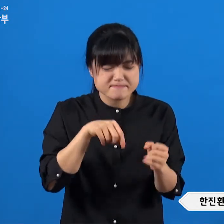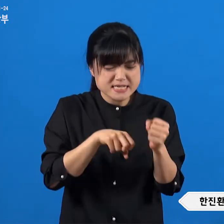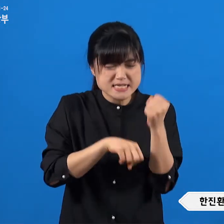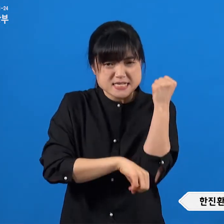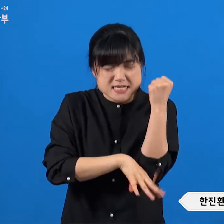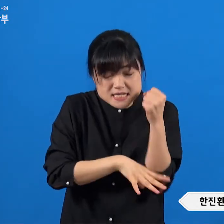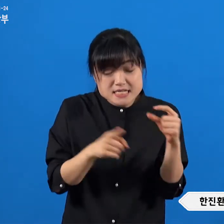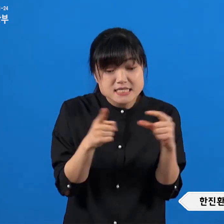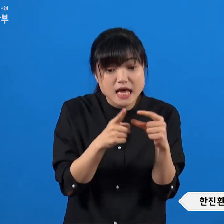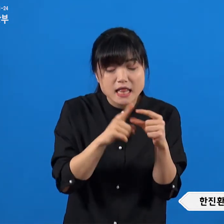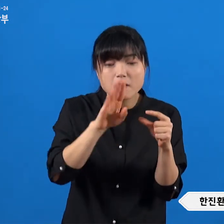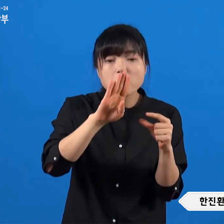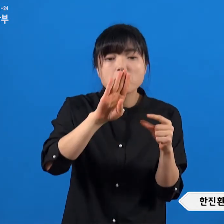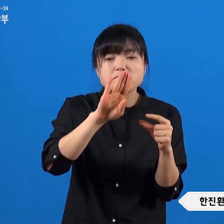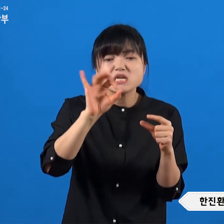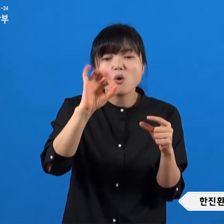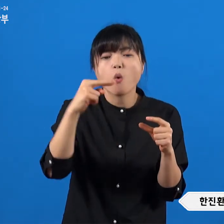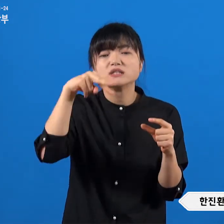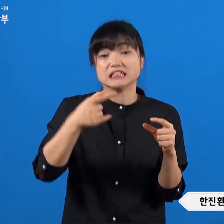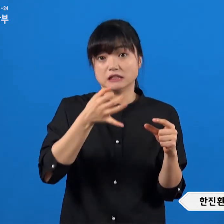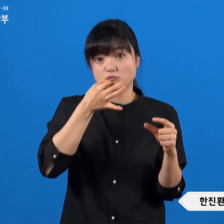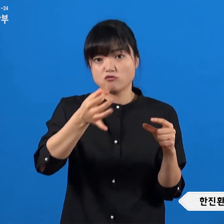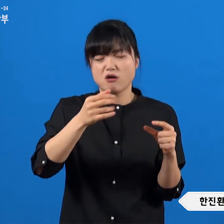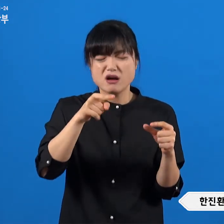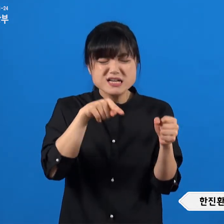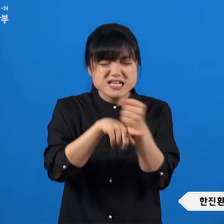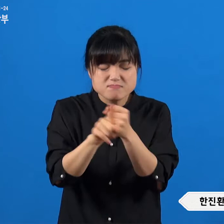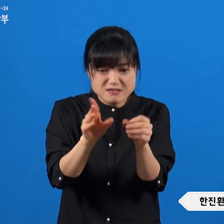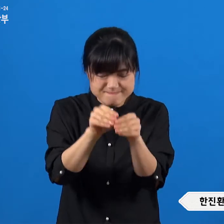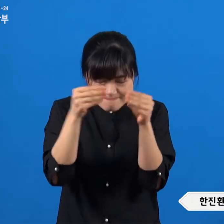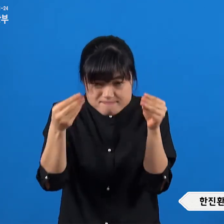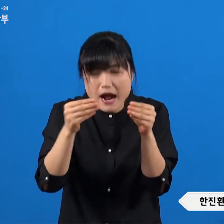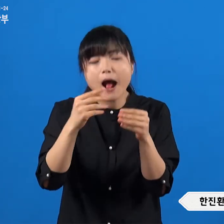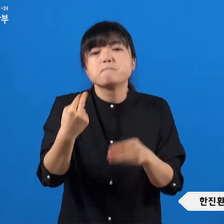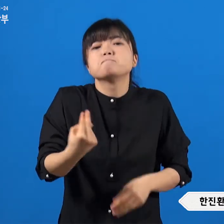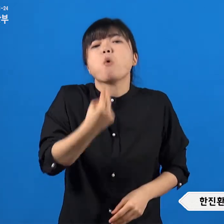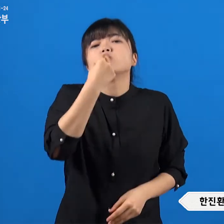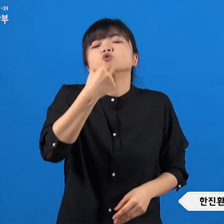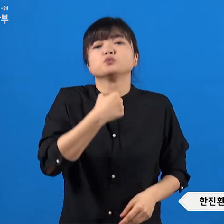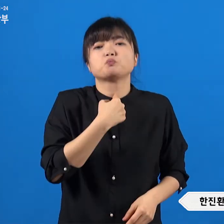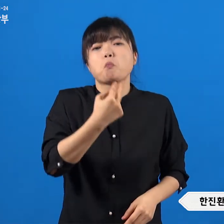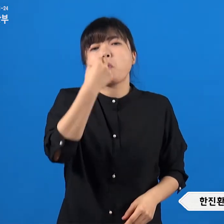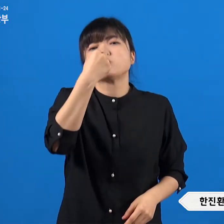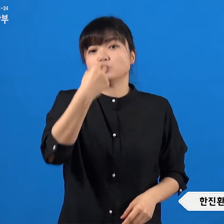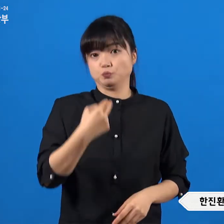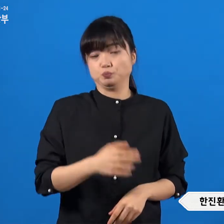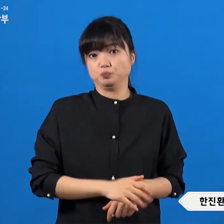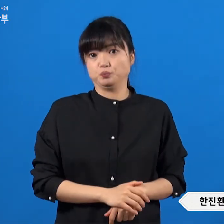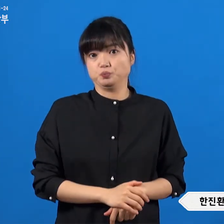원어가 비오스입니다. 비오스는 목숨이라고도 번역될 수 있는 말입니다.